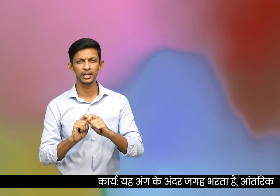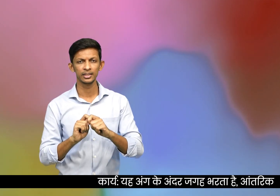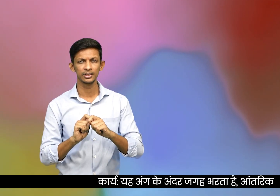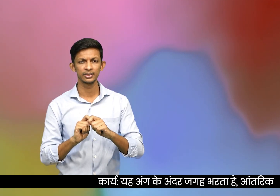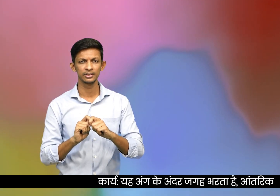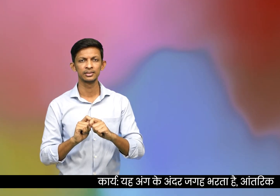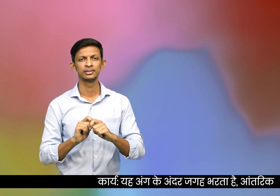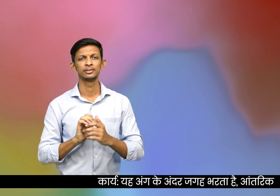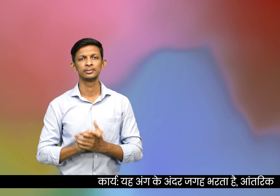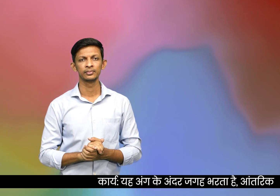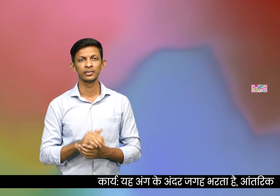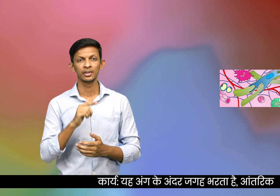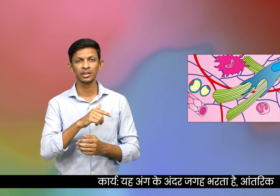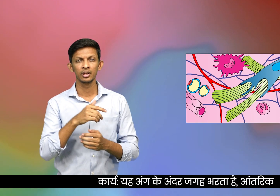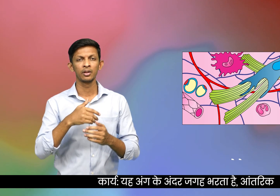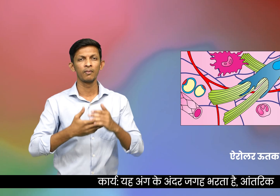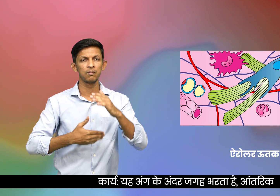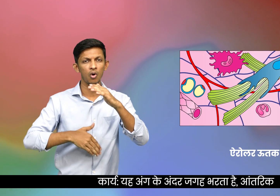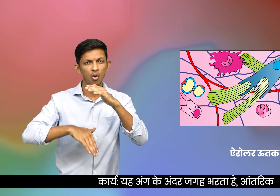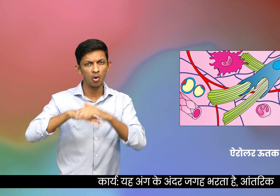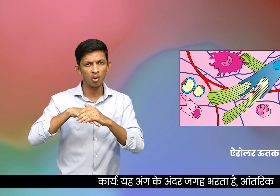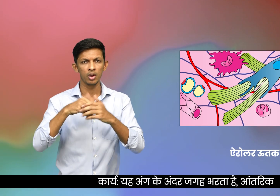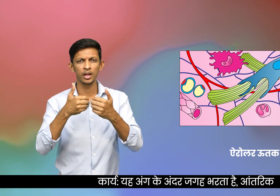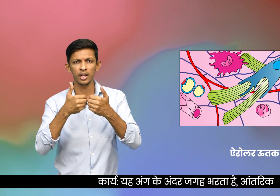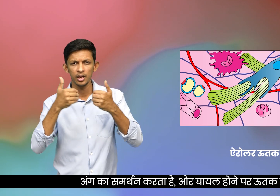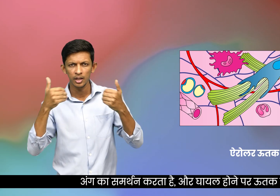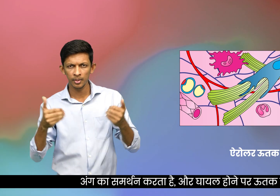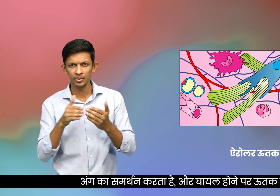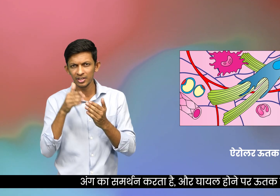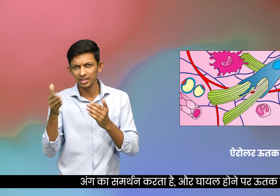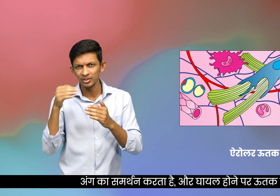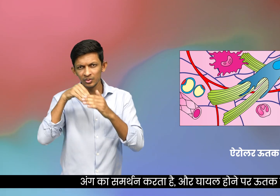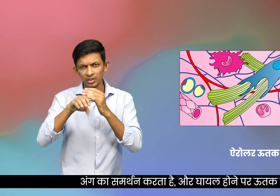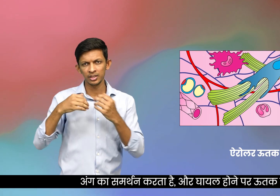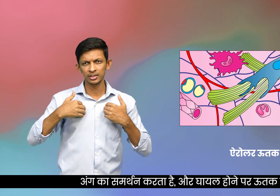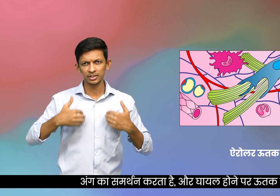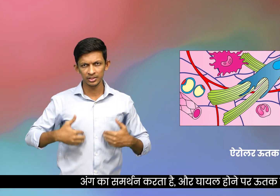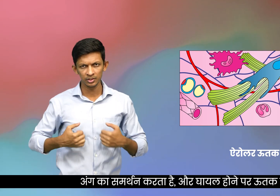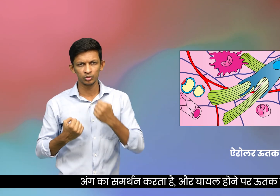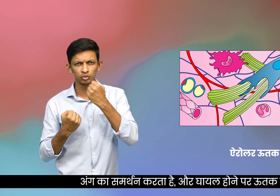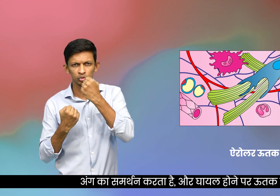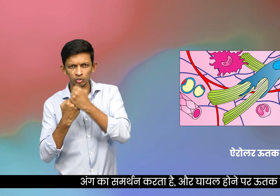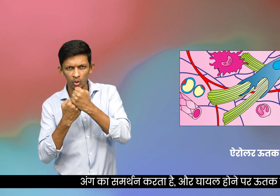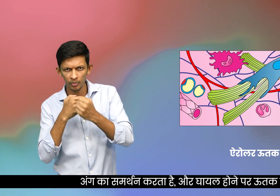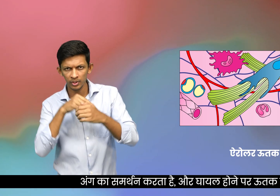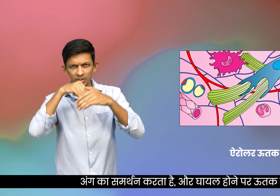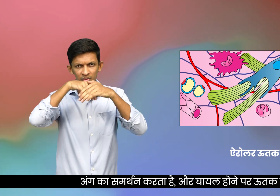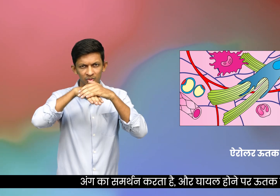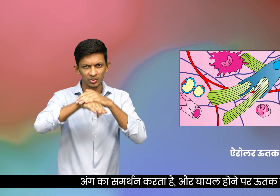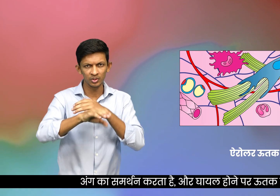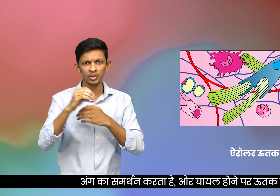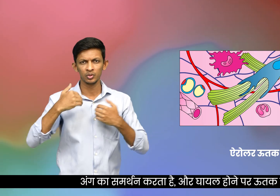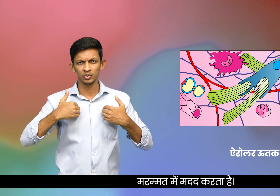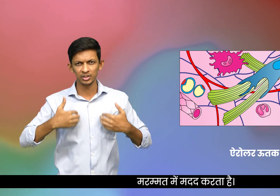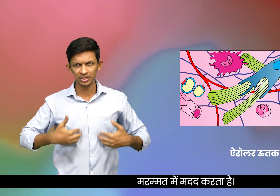कार्य यह अंग के अंदर जगह भरता है, आंतरिक अंग का समर्थन करता है और घायल होने पर ऊतक